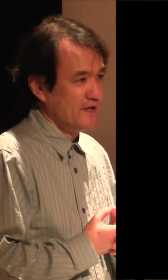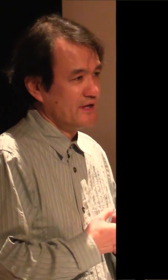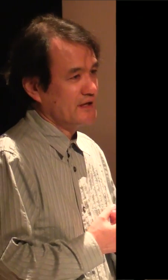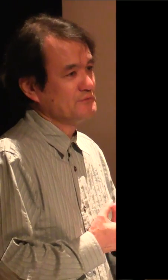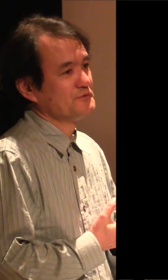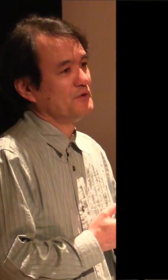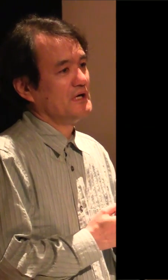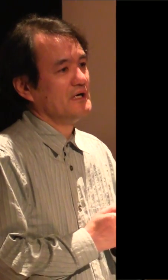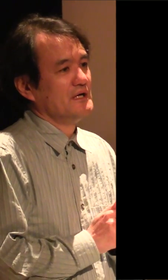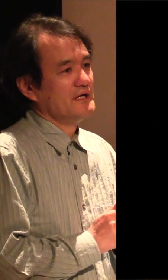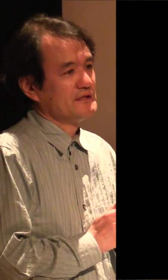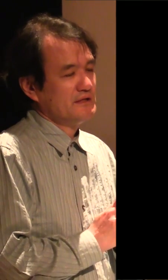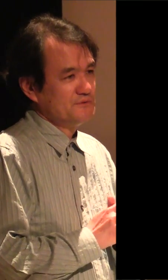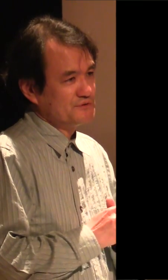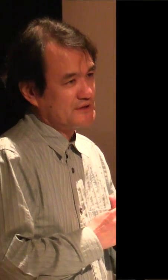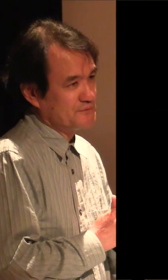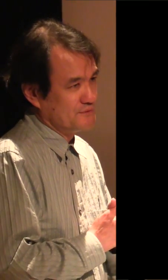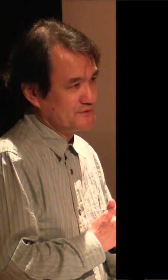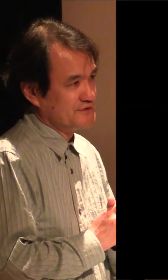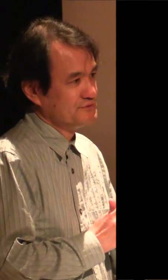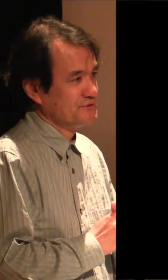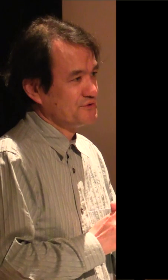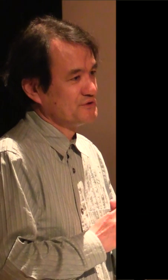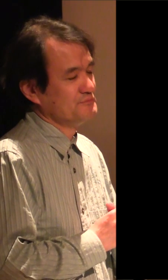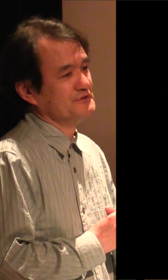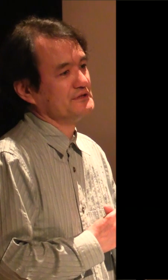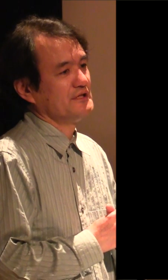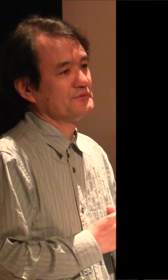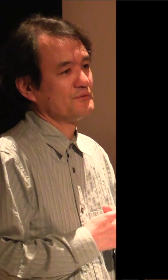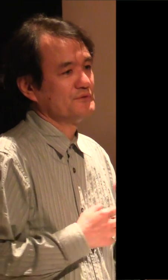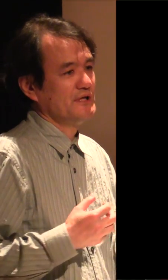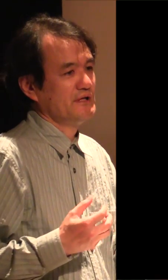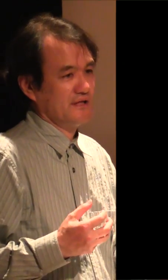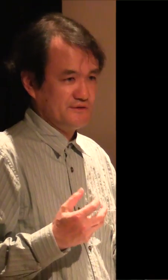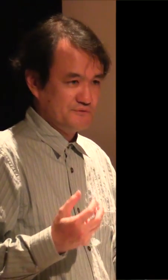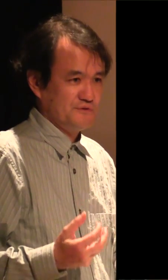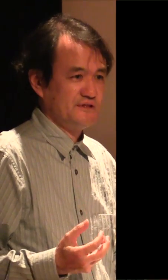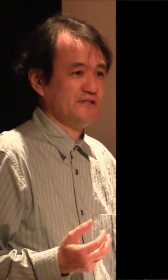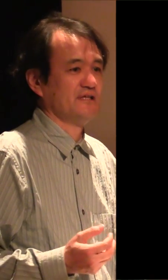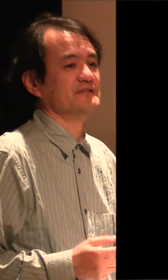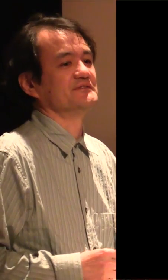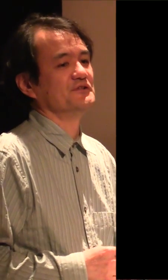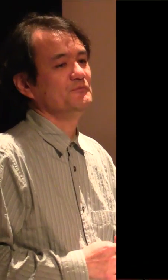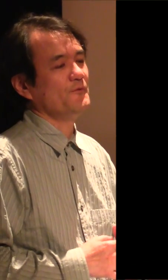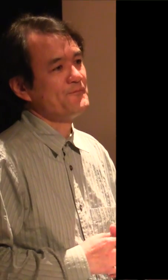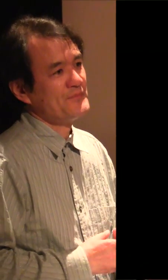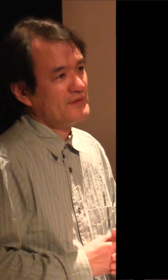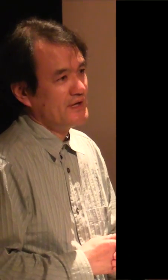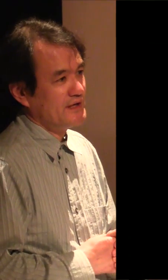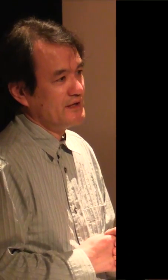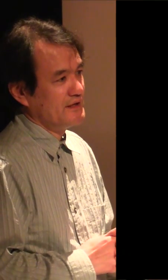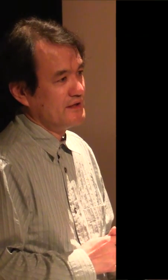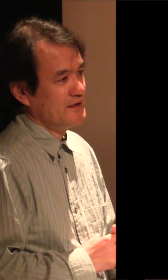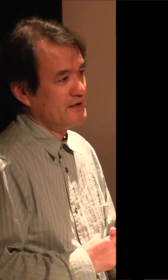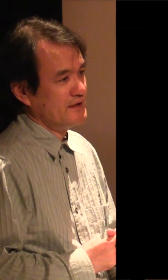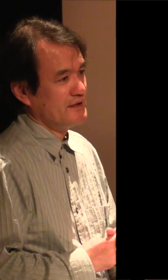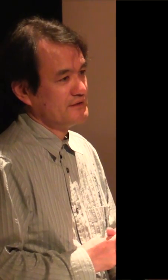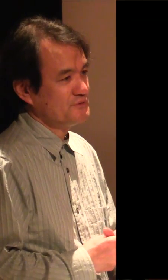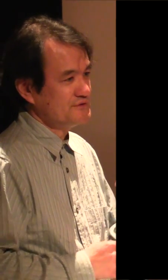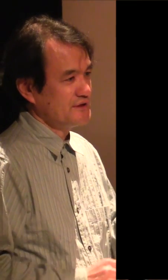彼女は健常者の陸上競技部にいて、そこで練習をしていたんですけども、一つだけす